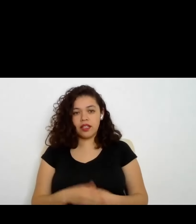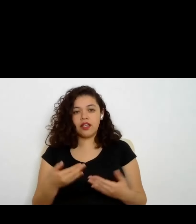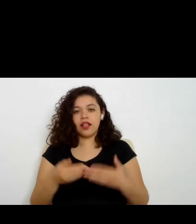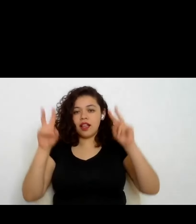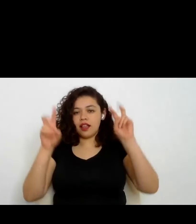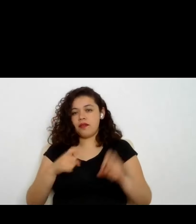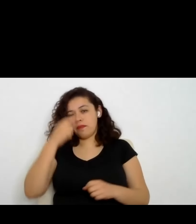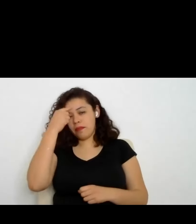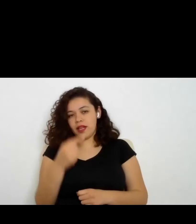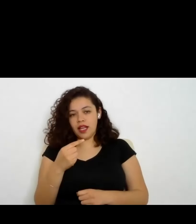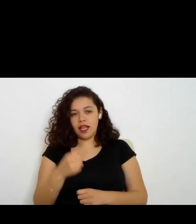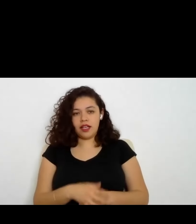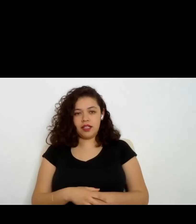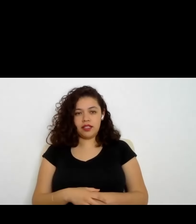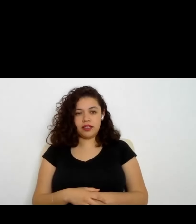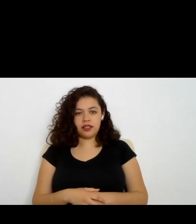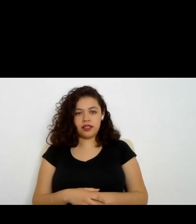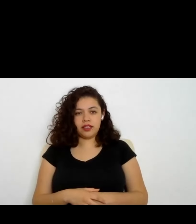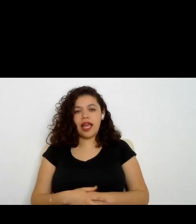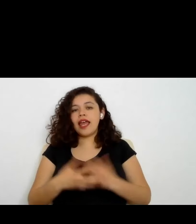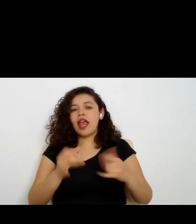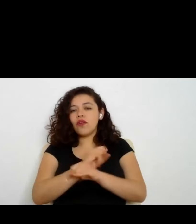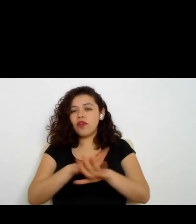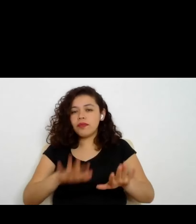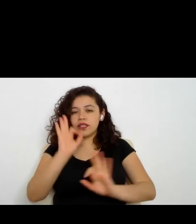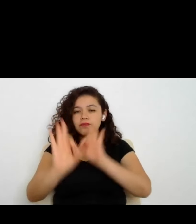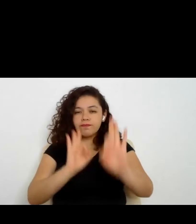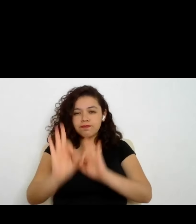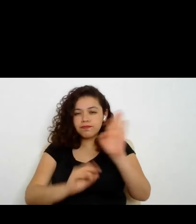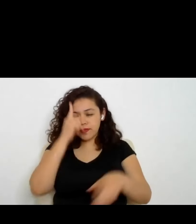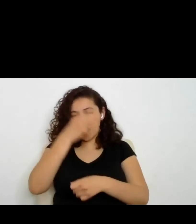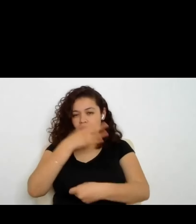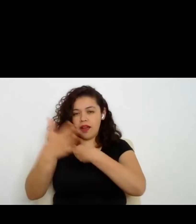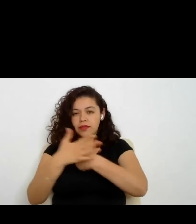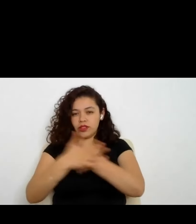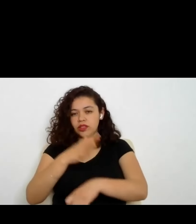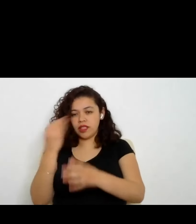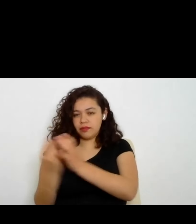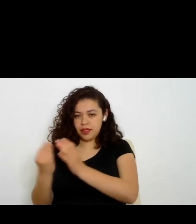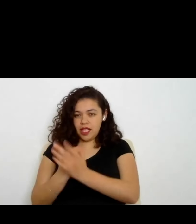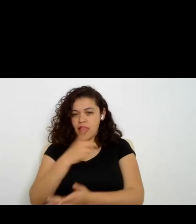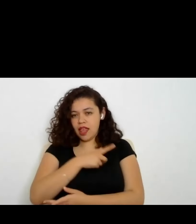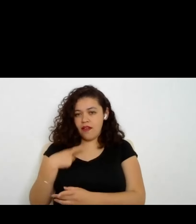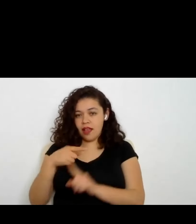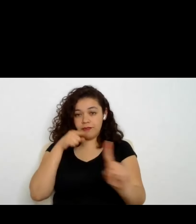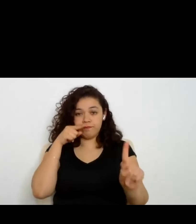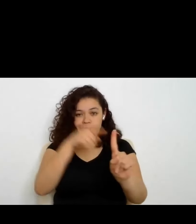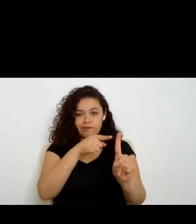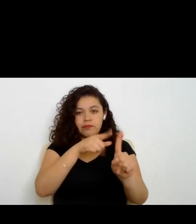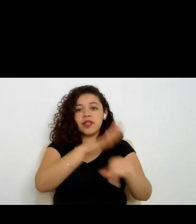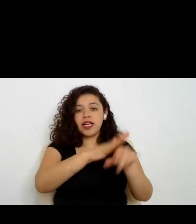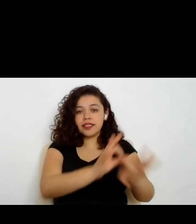del tratamiento de los datos, en donde en el aviso de privacidad debemos de poner las finalidades primarias y las